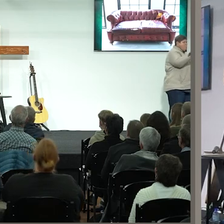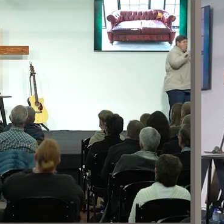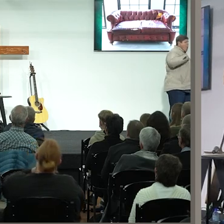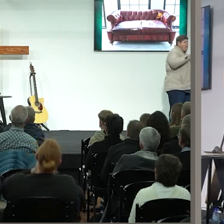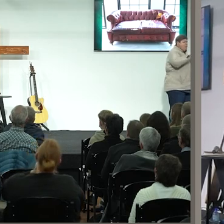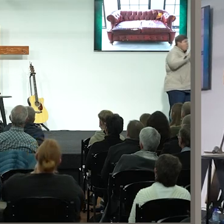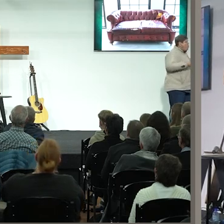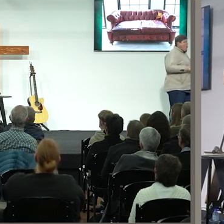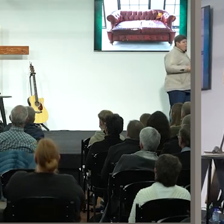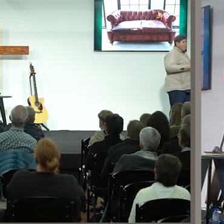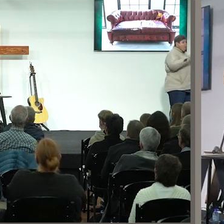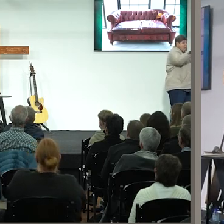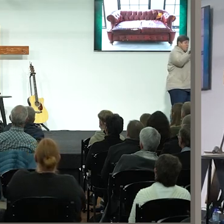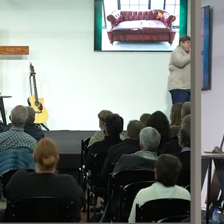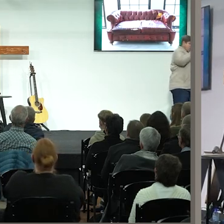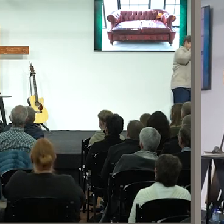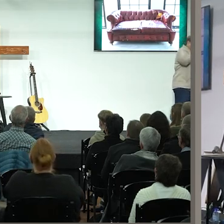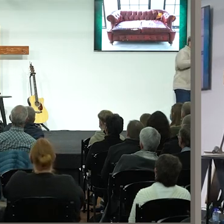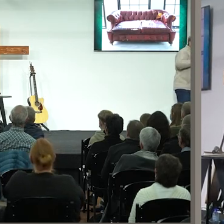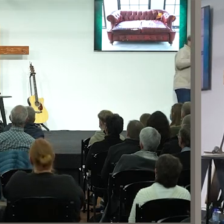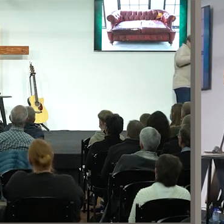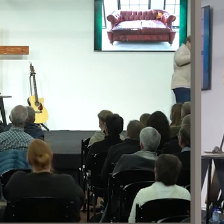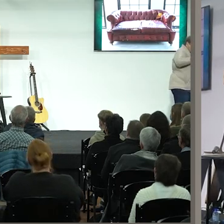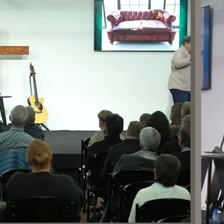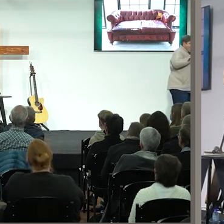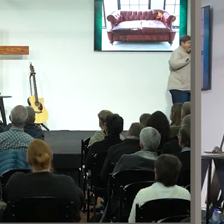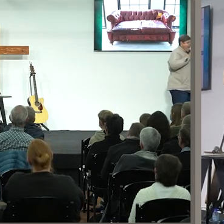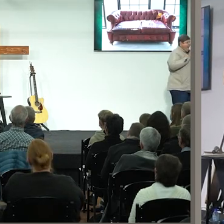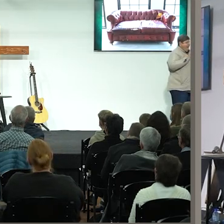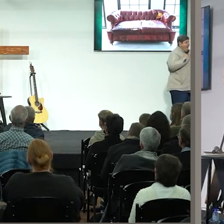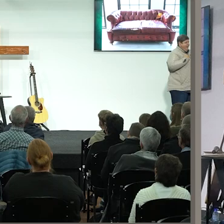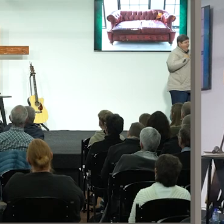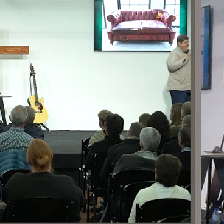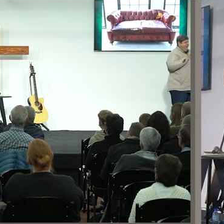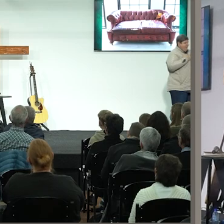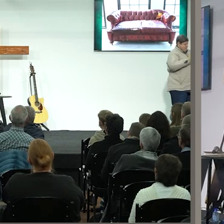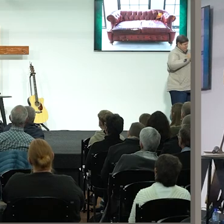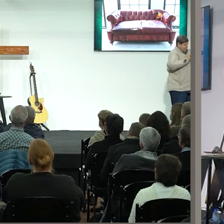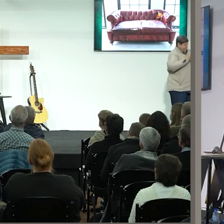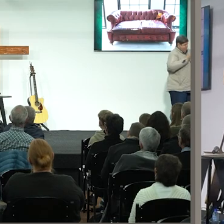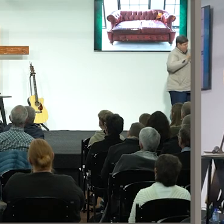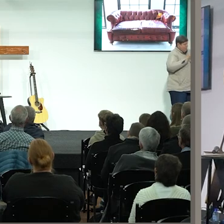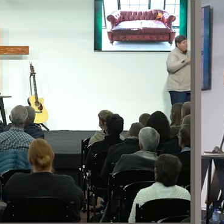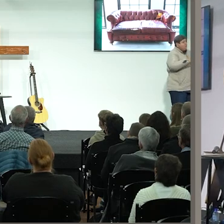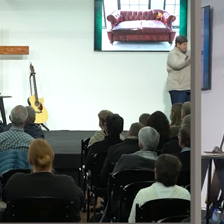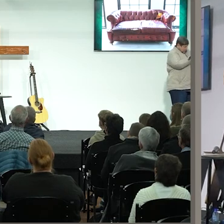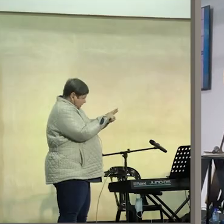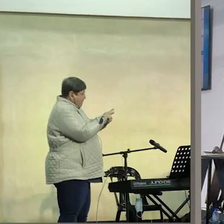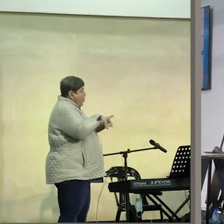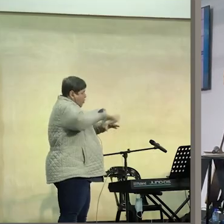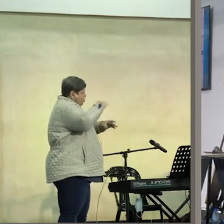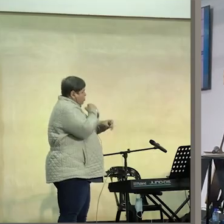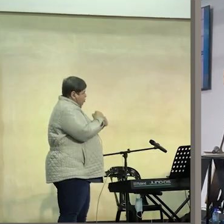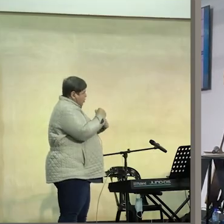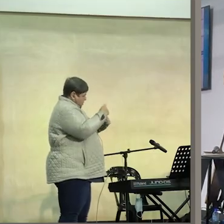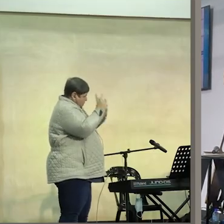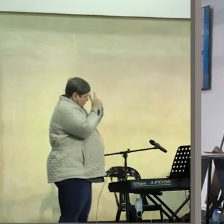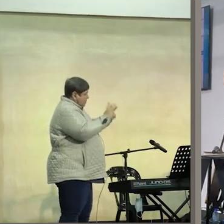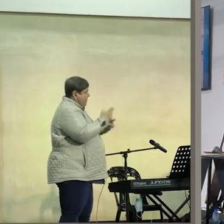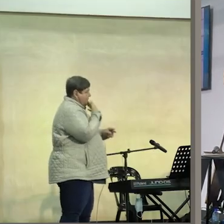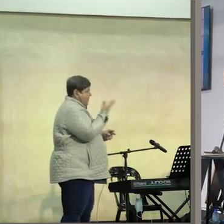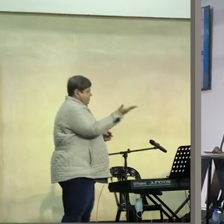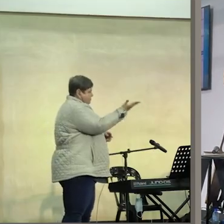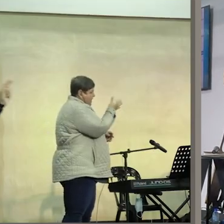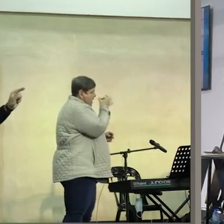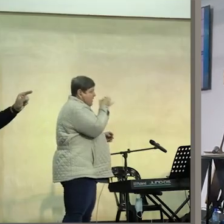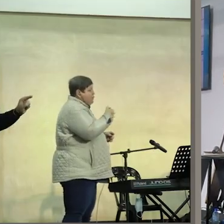is nie. Jy respekteer die bank omdat dit my eiendom is. En hierdie ding wil ek hê moet by my en jou insing. Ek respekteer nie mense as